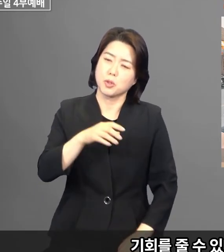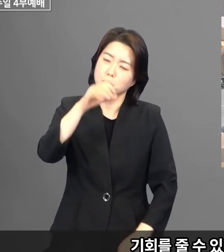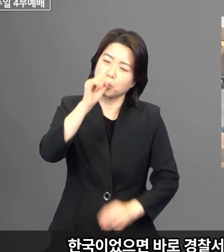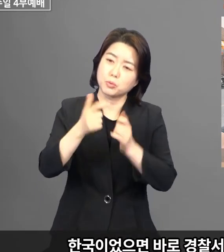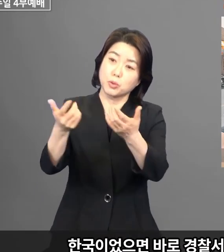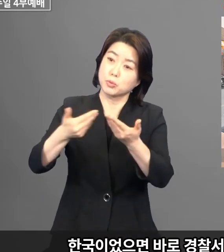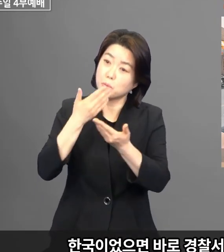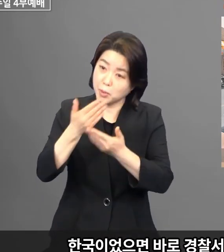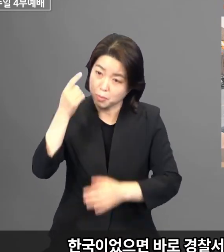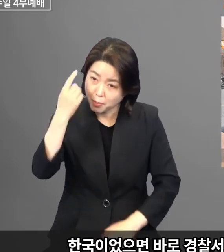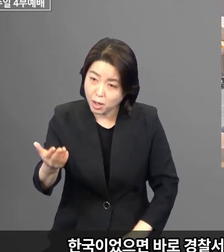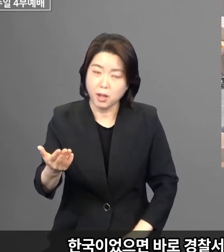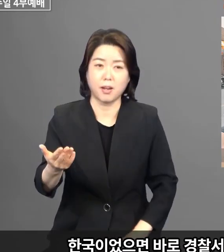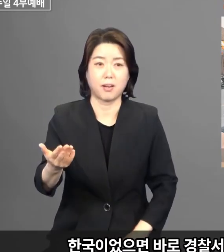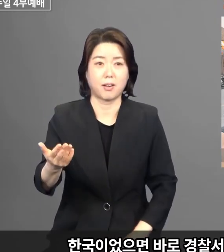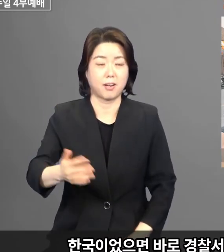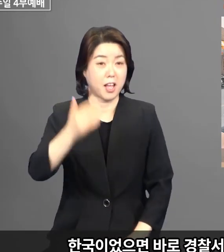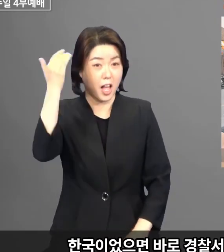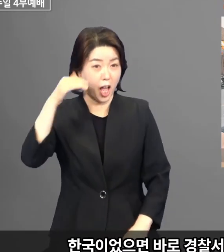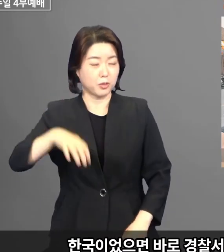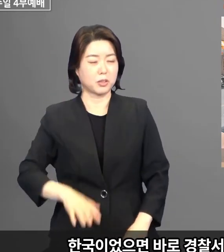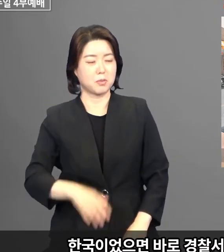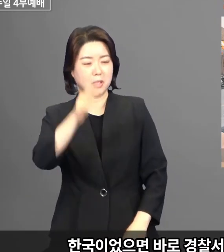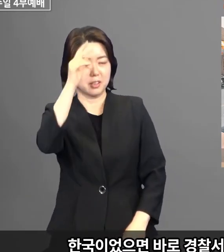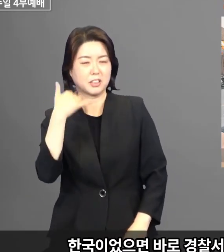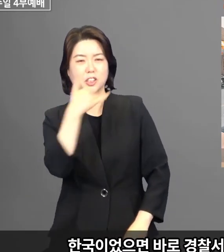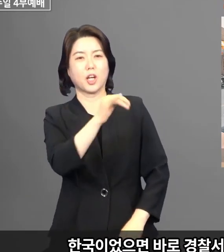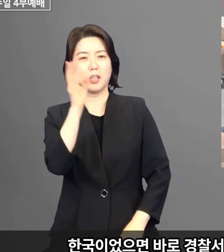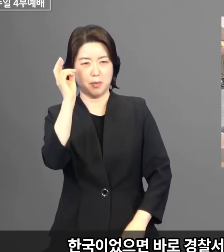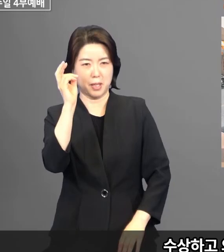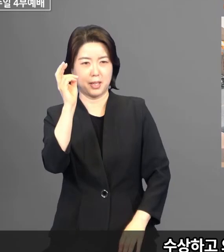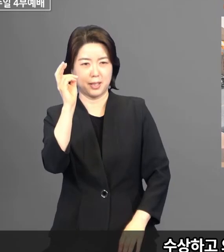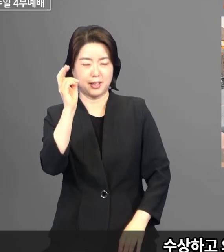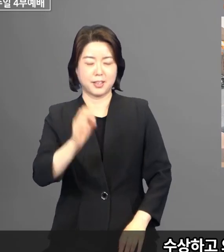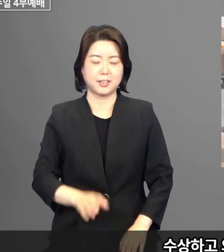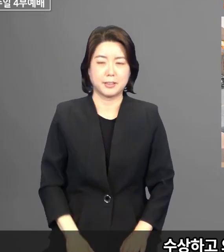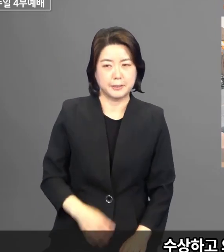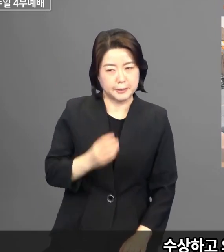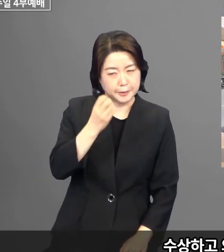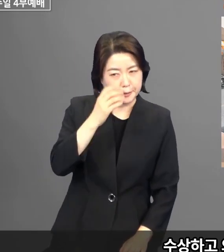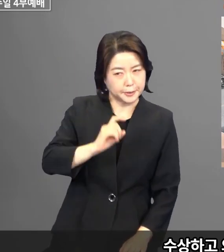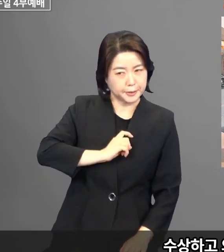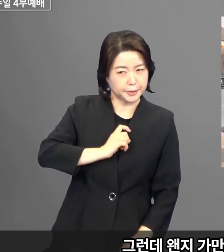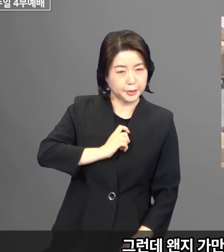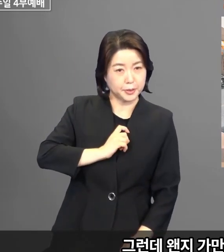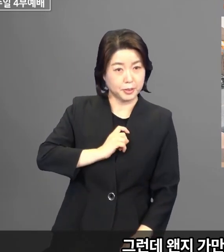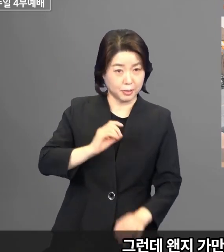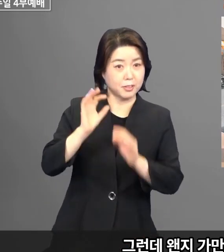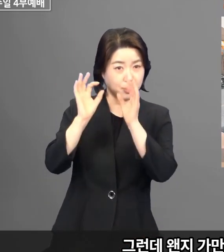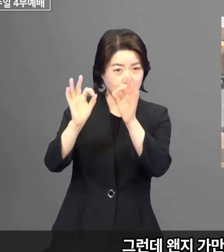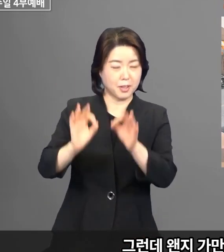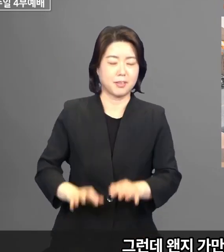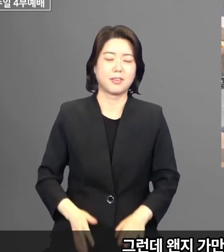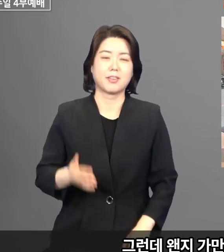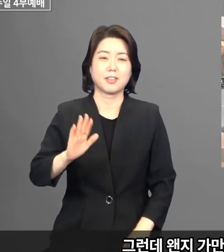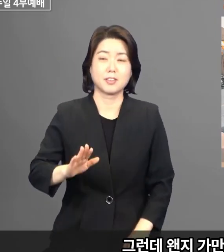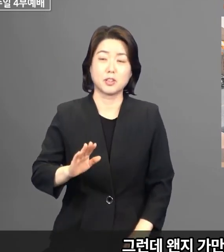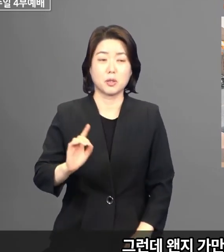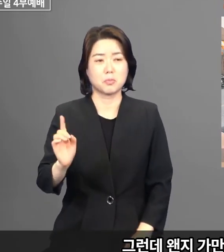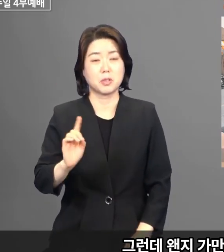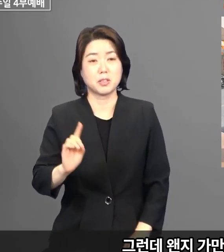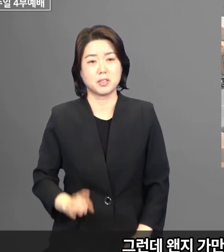물었습니다. 한국이었으면 바로 경찰서에 전화를 하는 상황입니다. 수상하고 의심스럽죠. 그런데